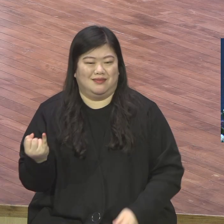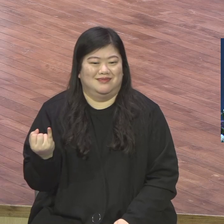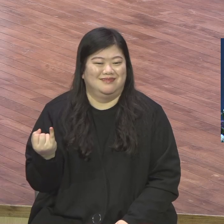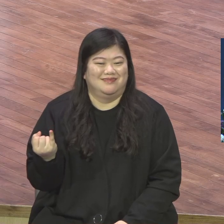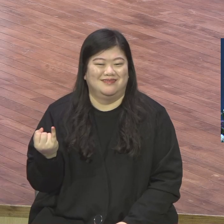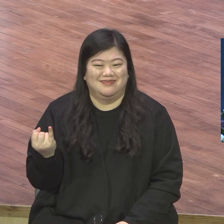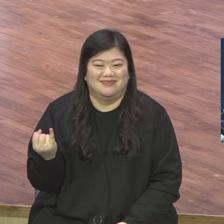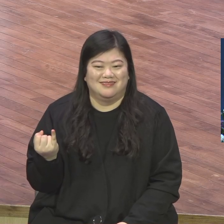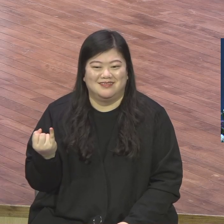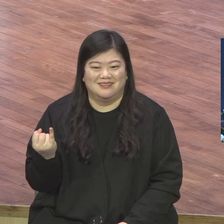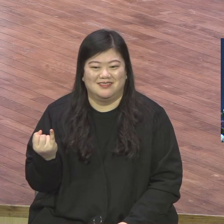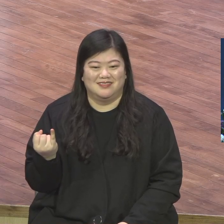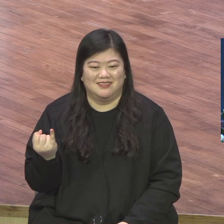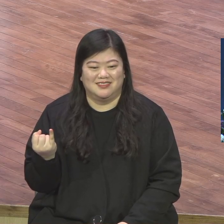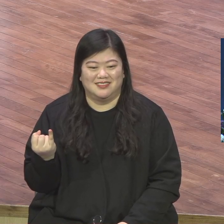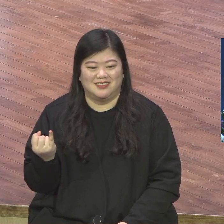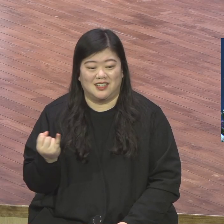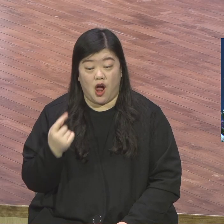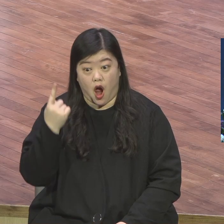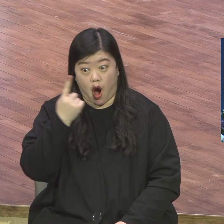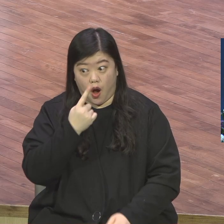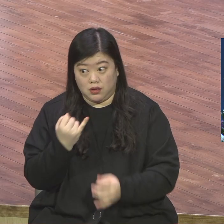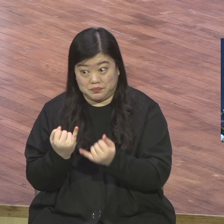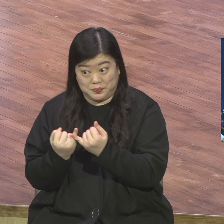상상할 수 있잖아요.